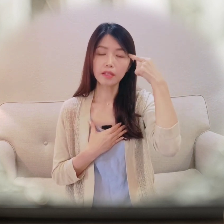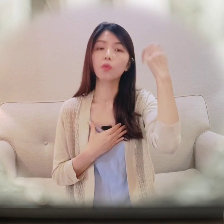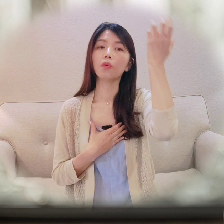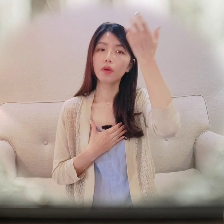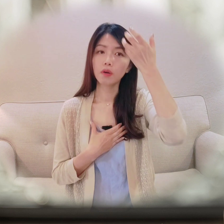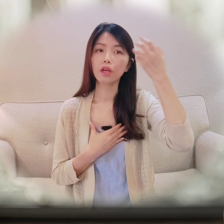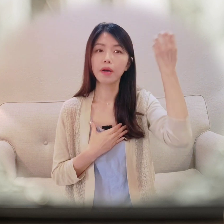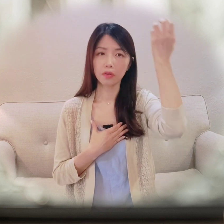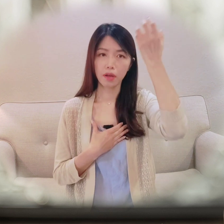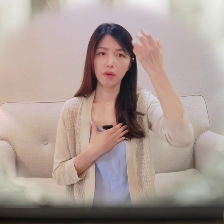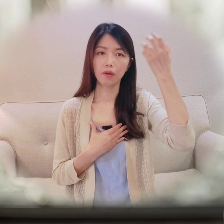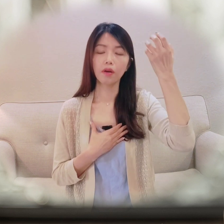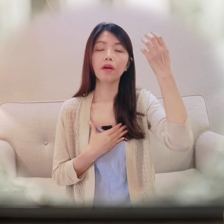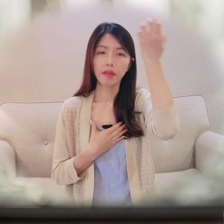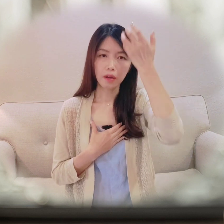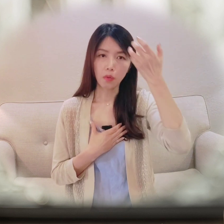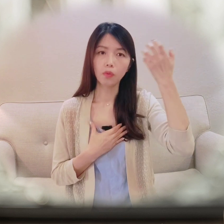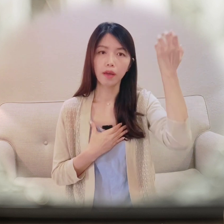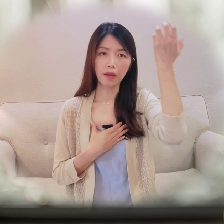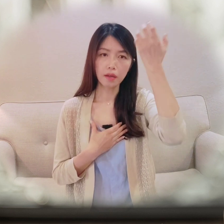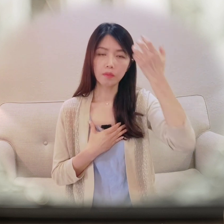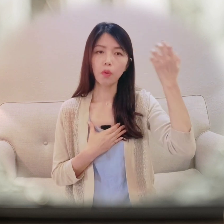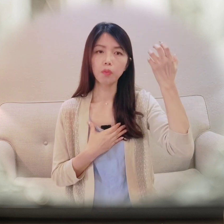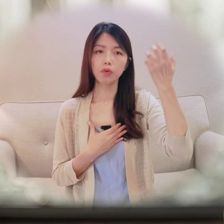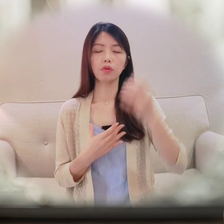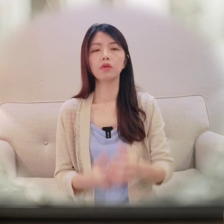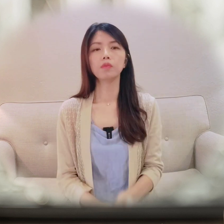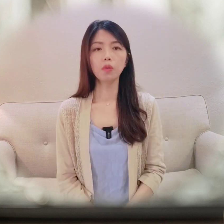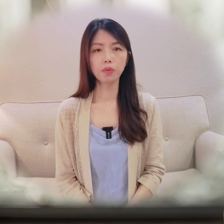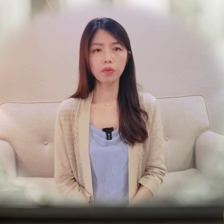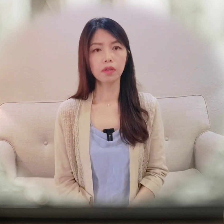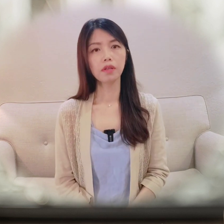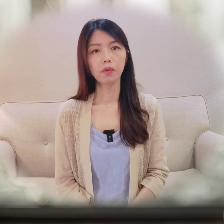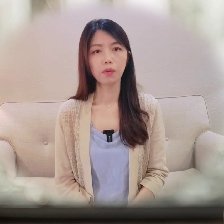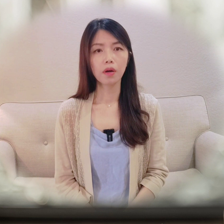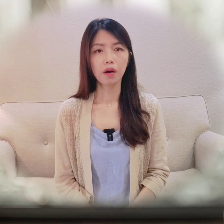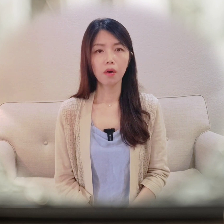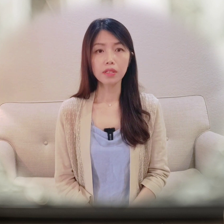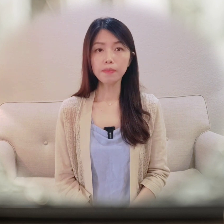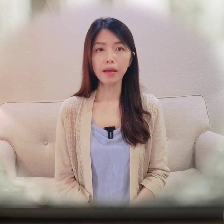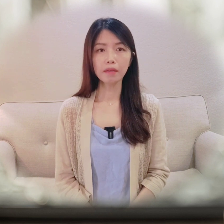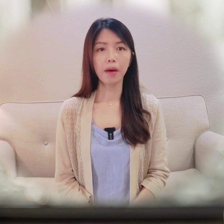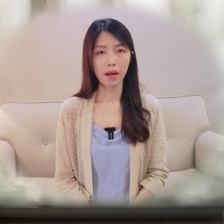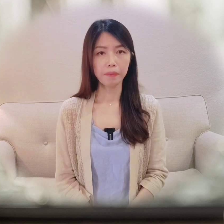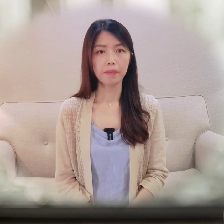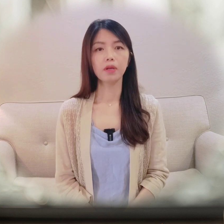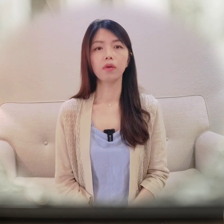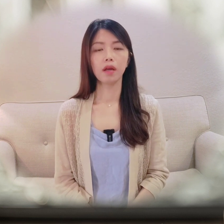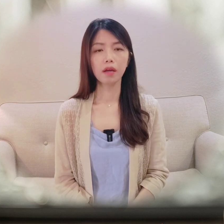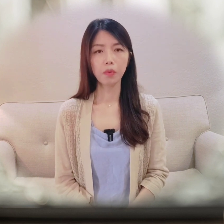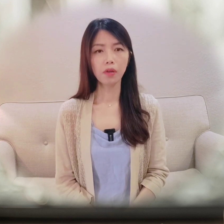안 하시고 이렇게만 하셔도 돼요. 내 영혼의 폭풍은 그대로 심한